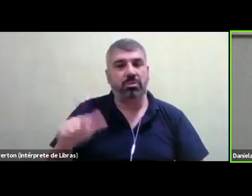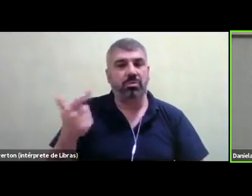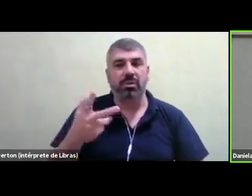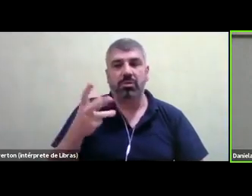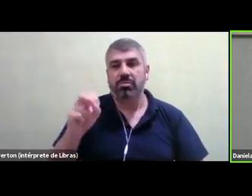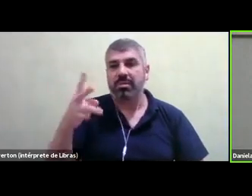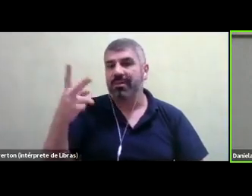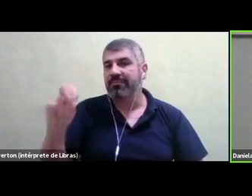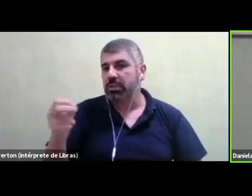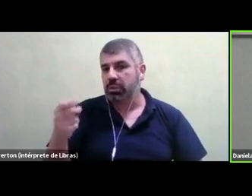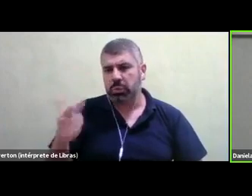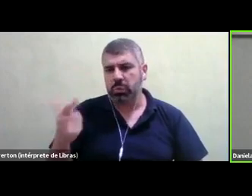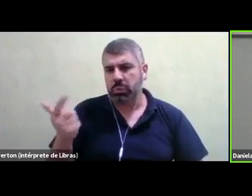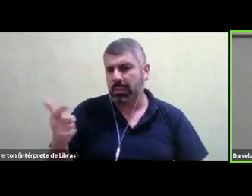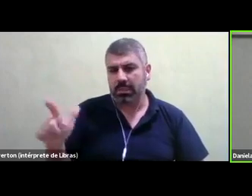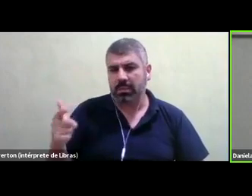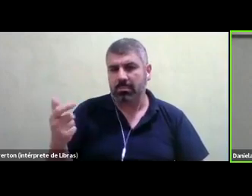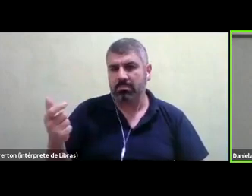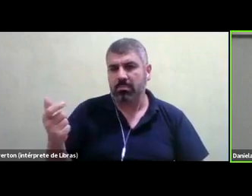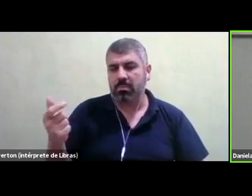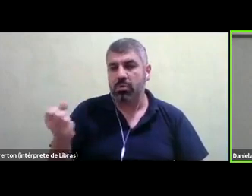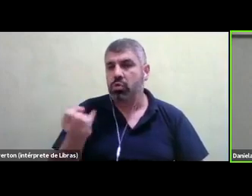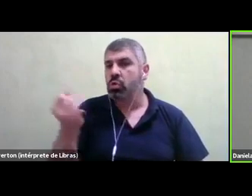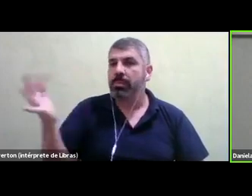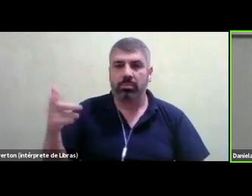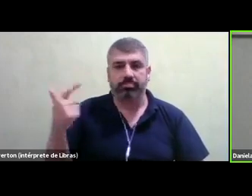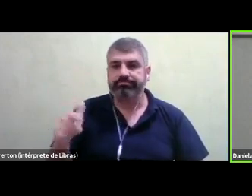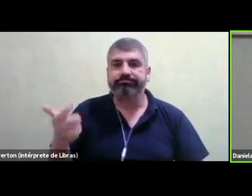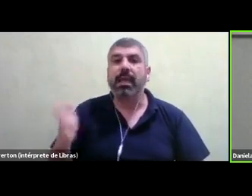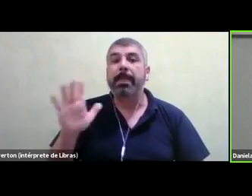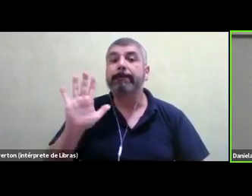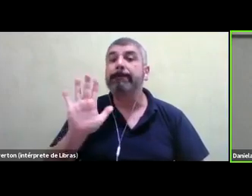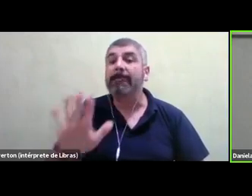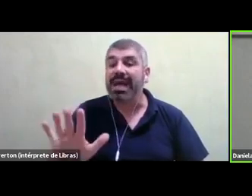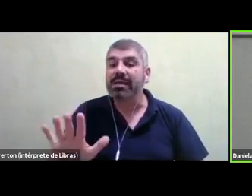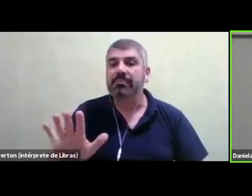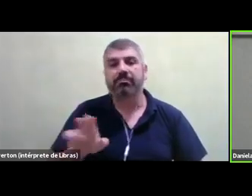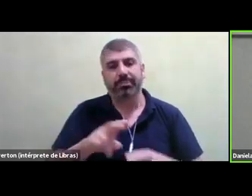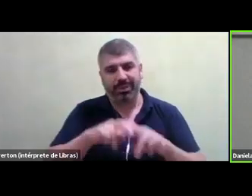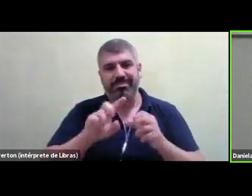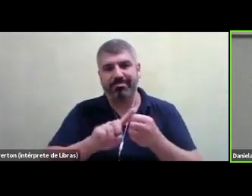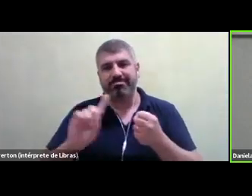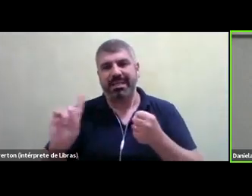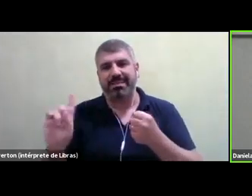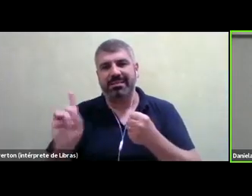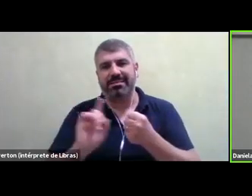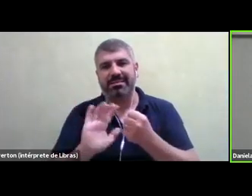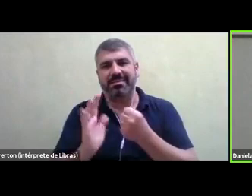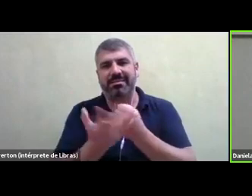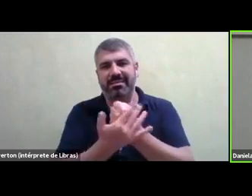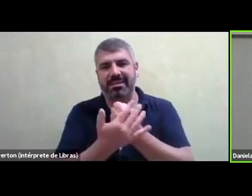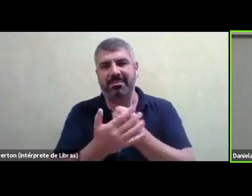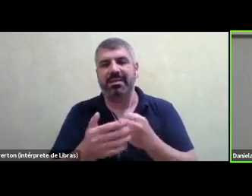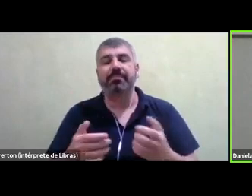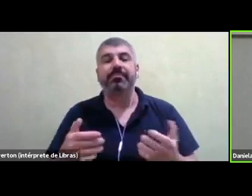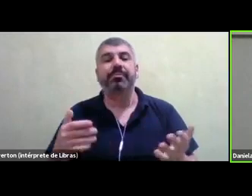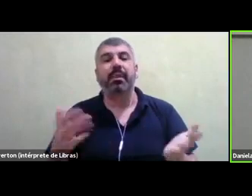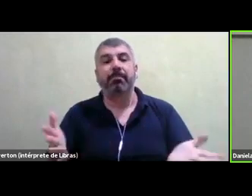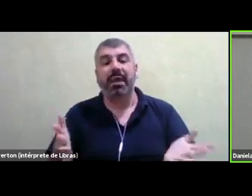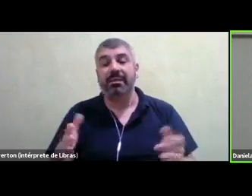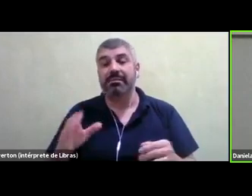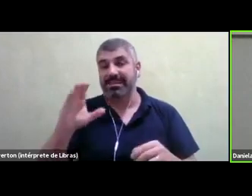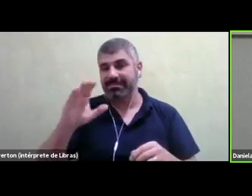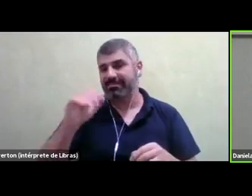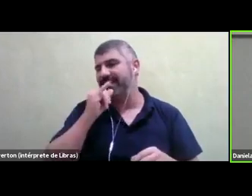2020, inclusive também por conta da pandemia, mas com certeza esses dados são maiores, porque no CIEJA Perus,